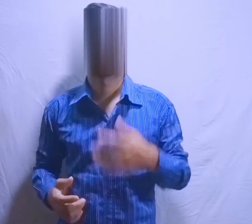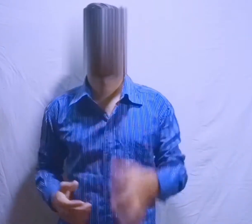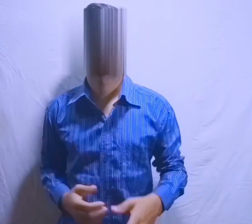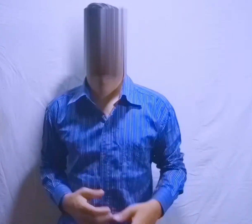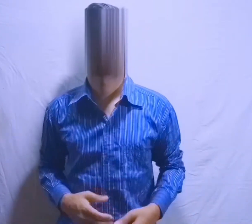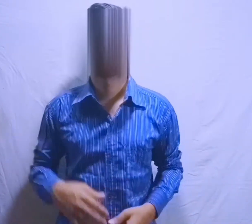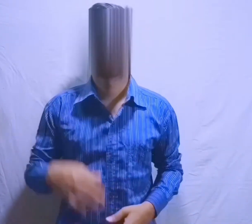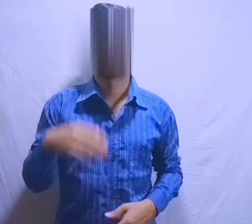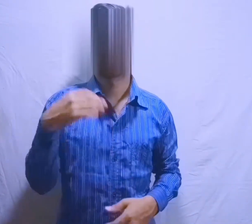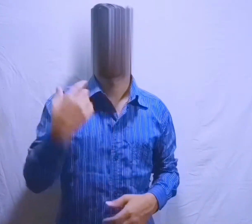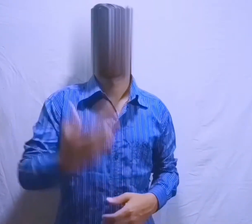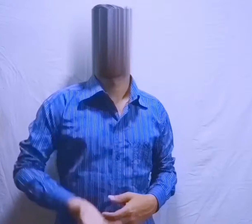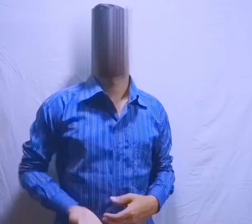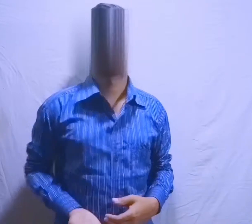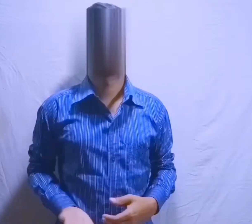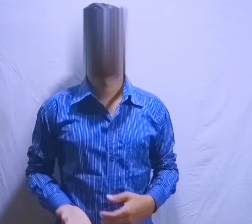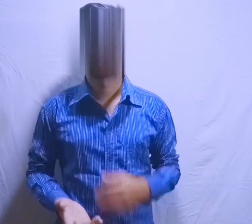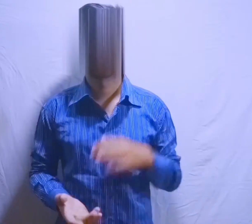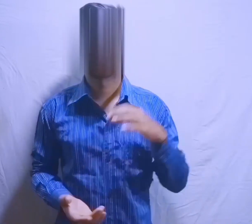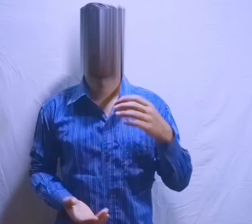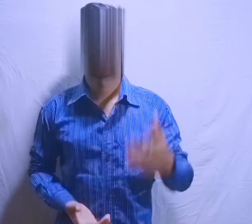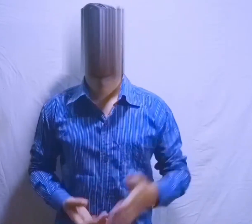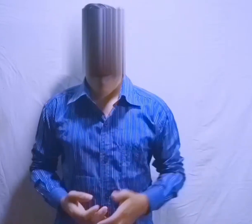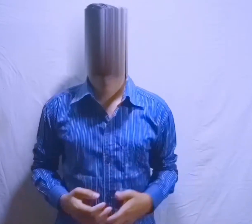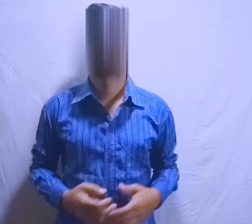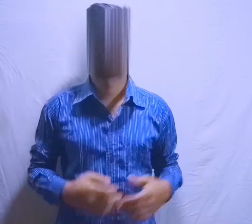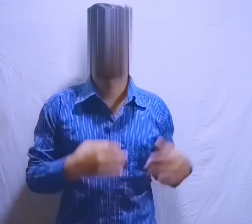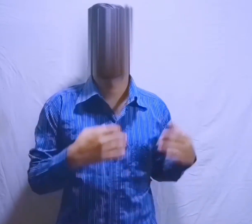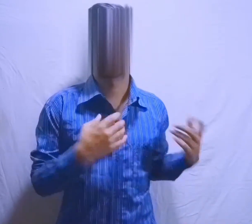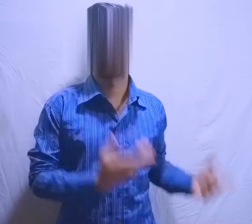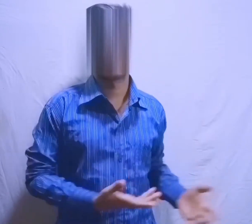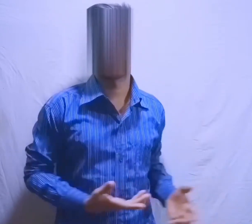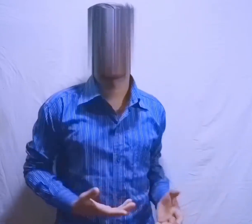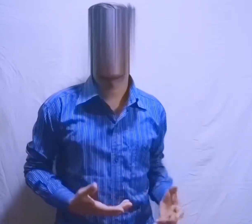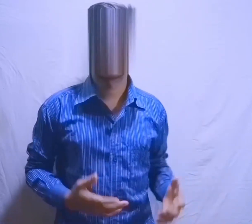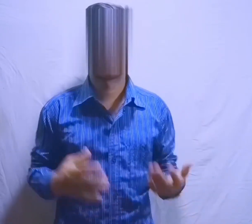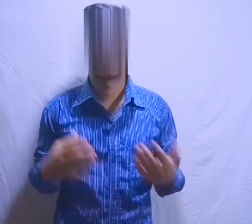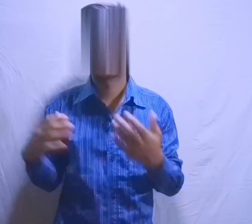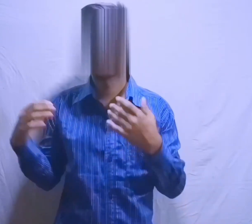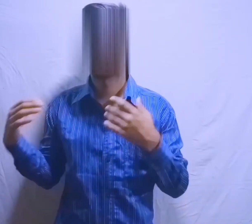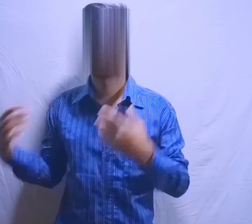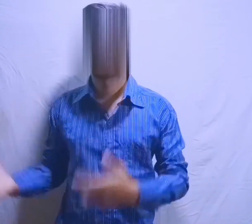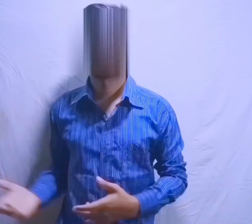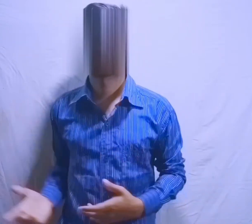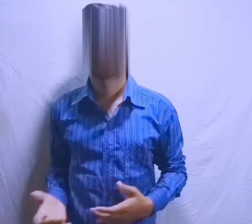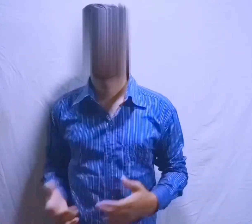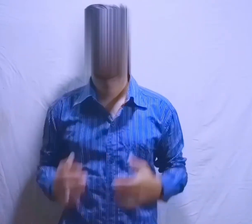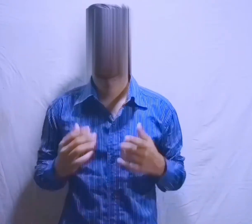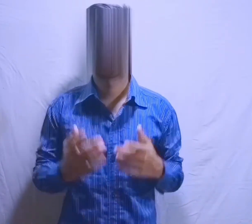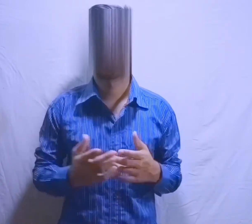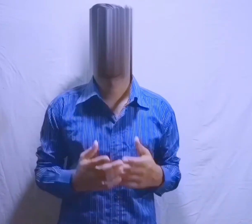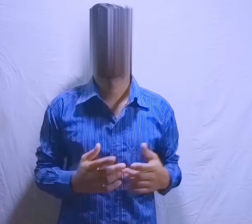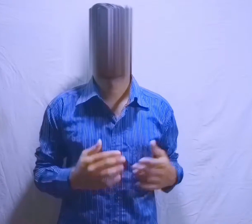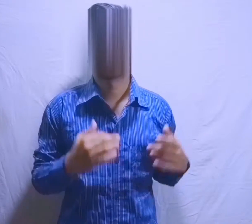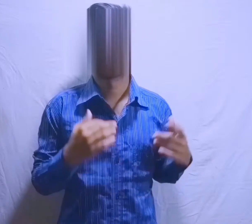থেকে শরীরে একাধিক রোগ বাসা বাঁধতে শুরু করে। ব্যস্ততার চাপে শরীর চর্চাও সময়